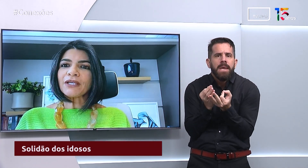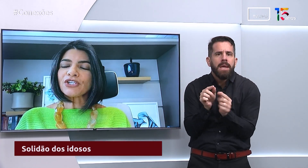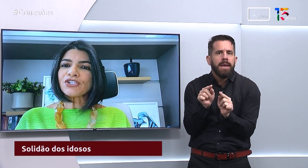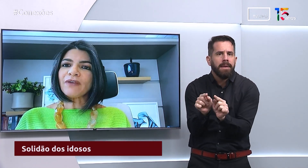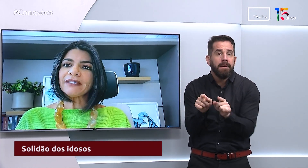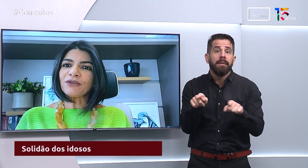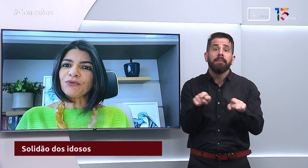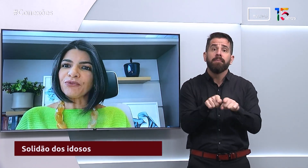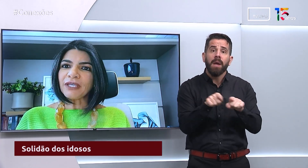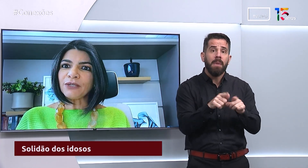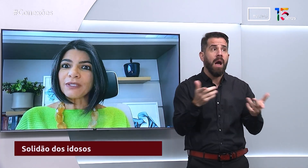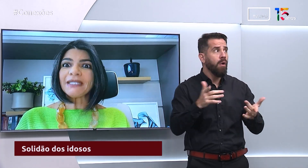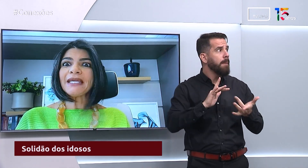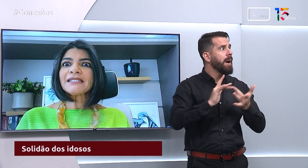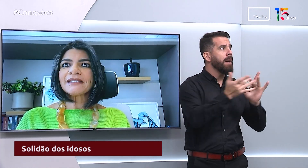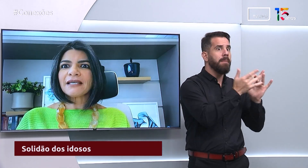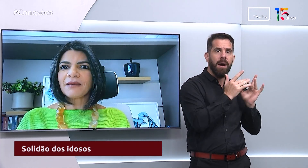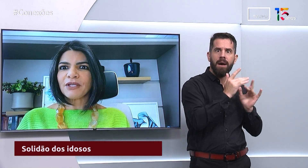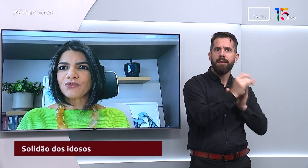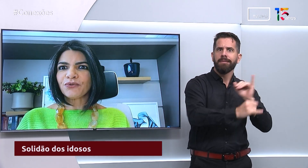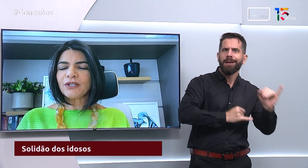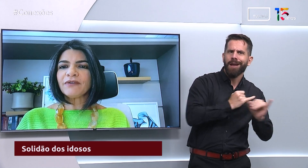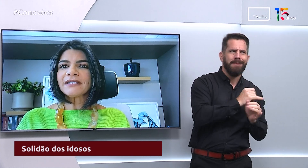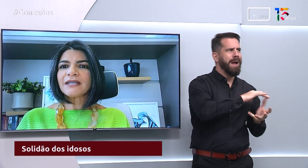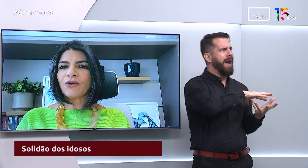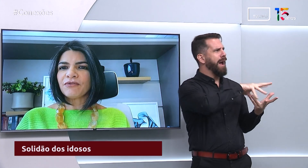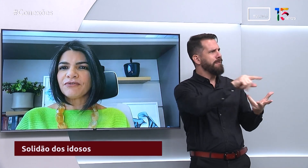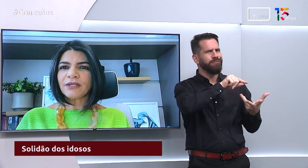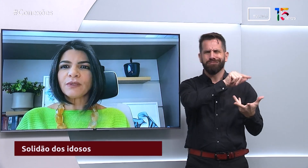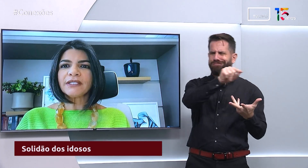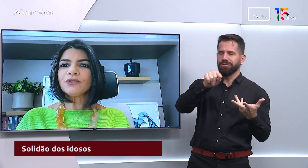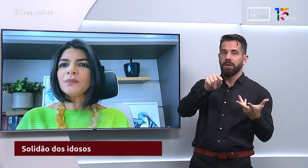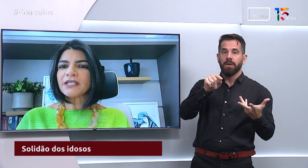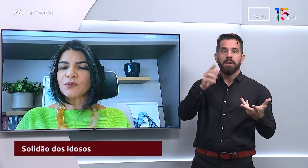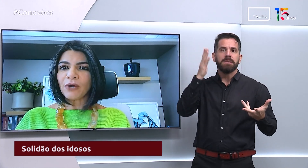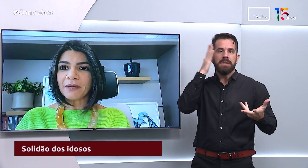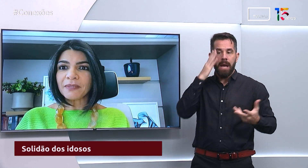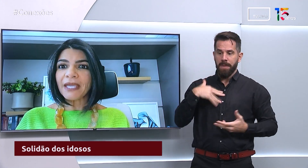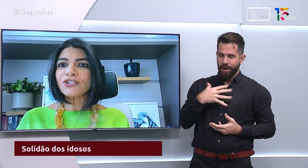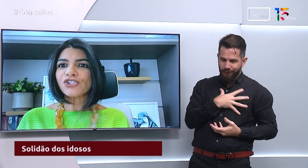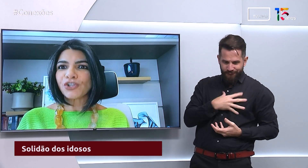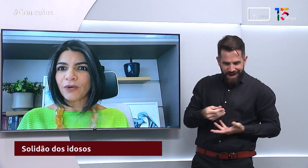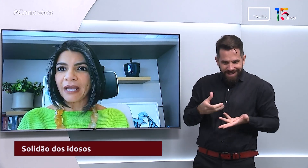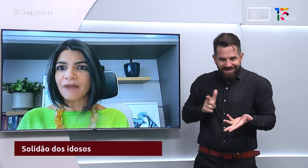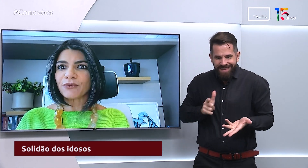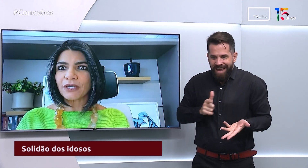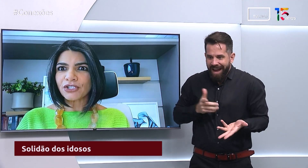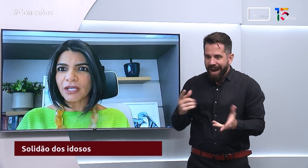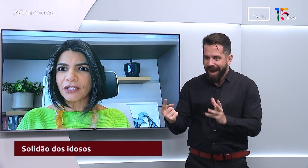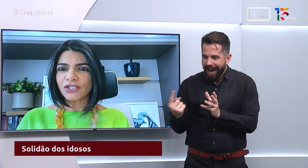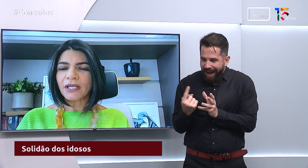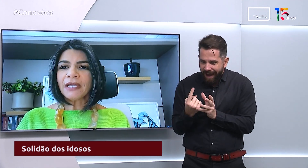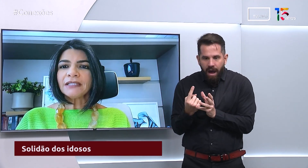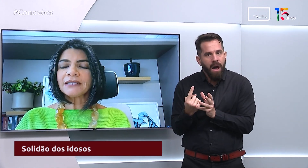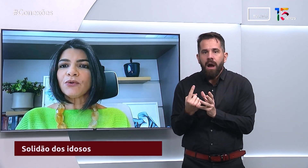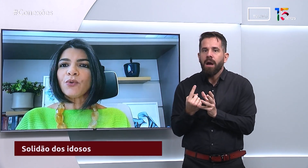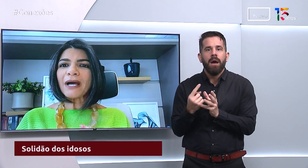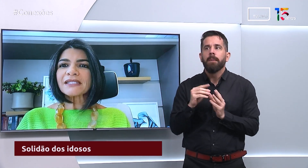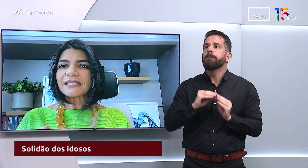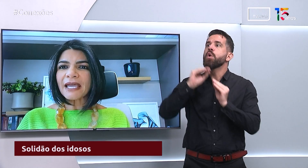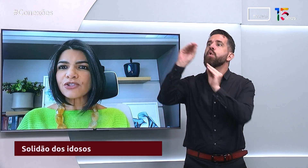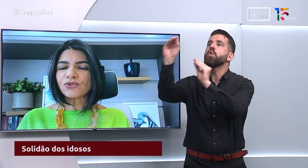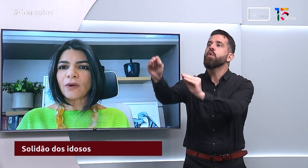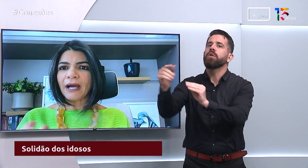é porque a gente vai ter um filho que necessariamente o filho vai estar convivendo ali no mesmo ambiente geográfico que a gente. Então,